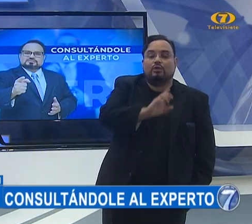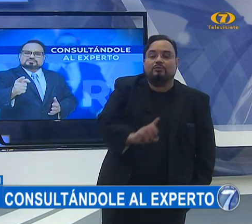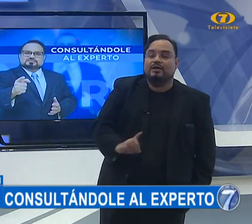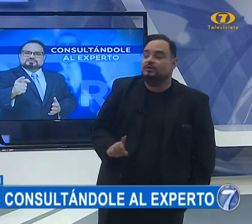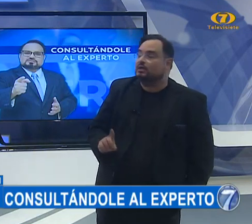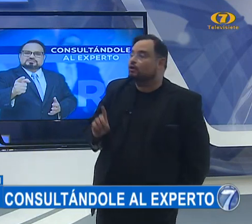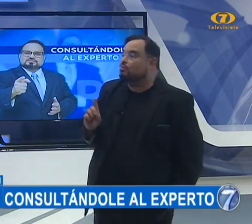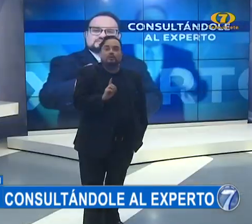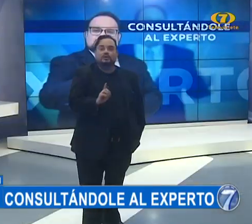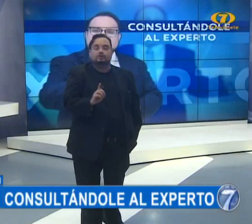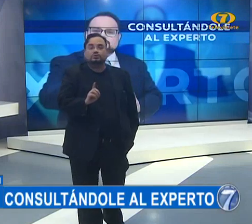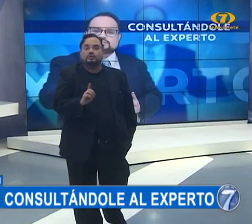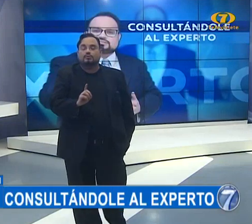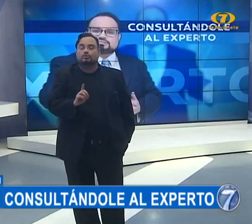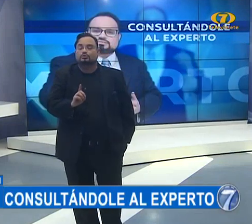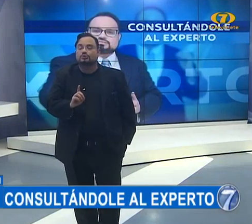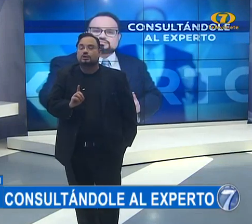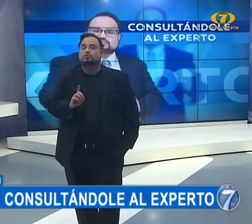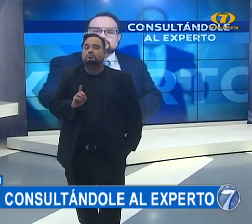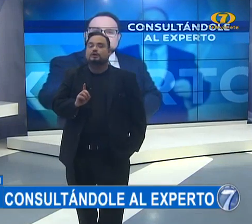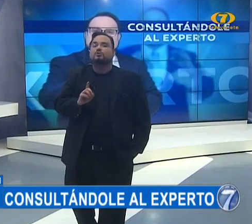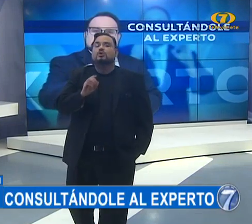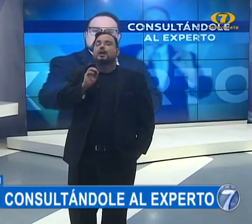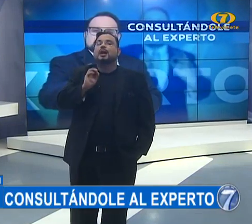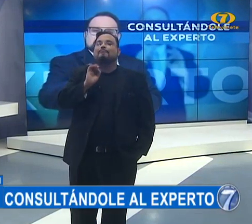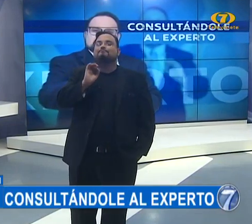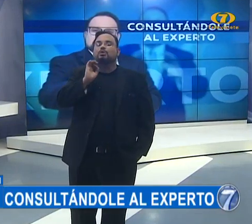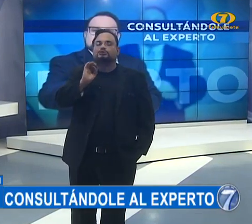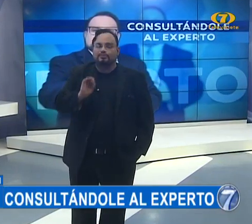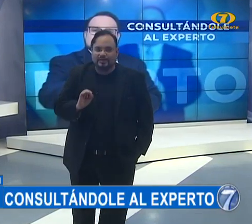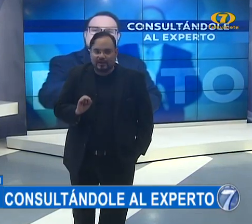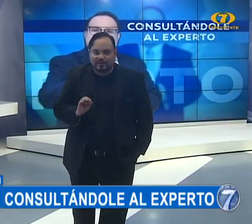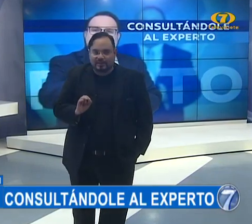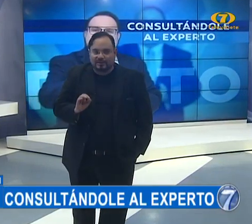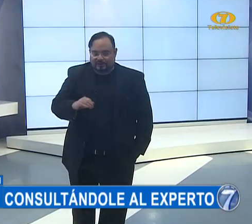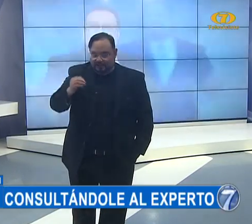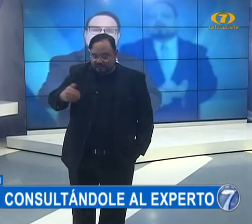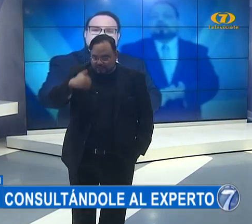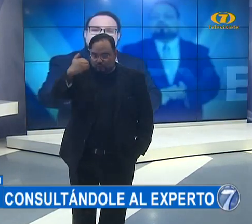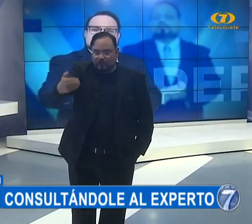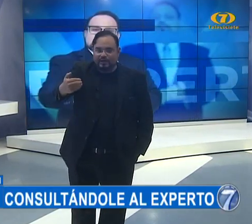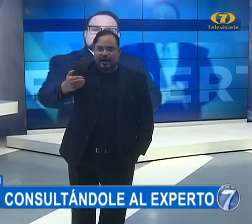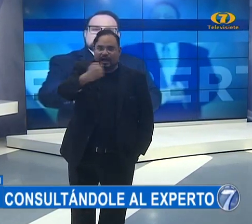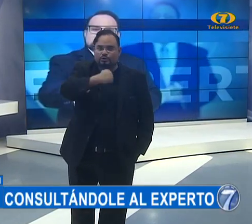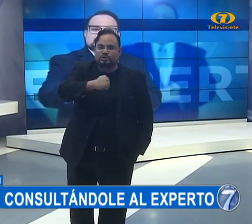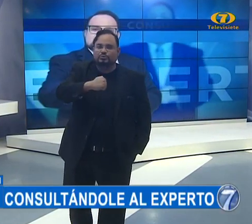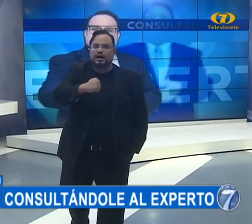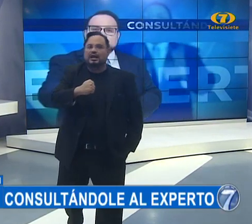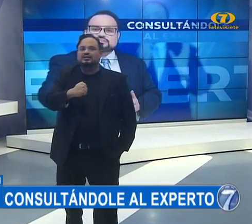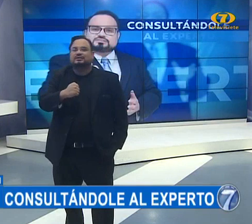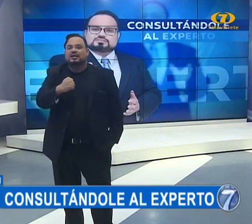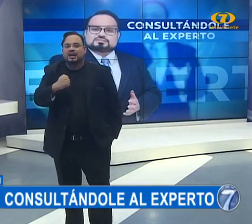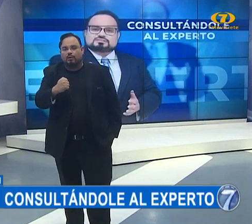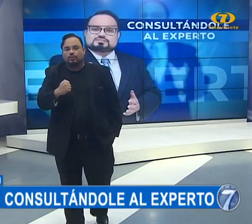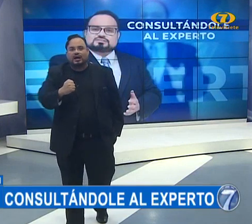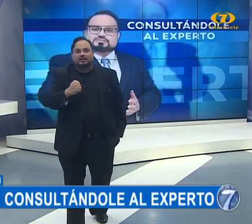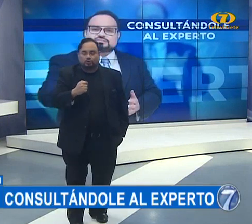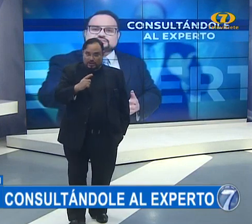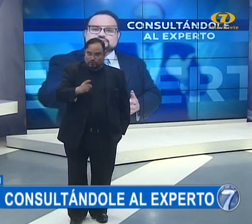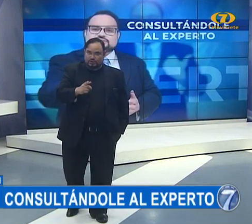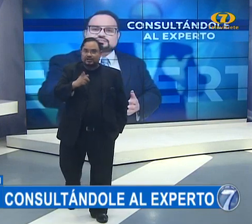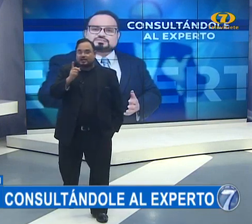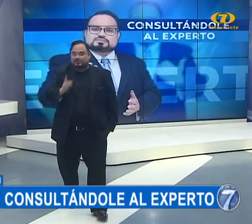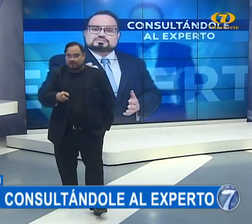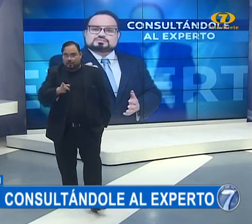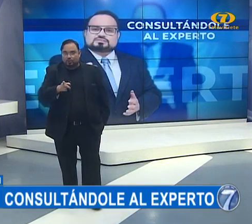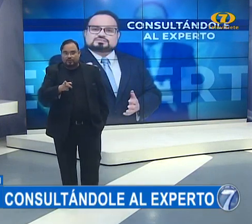usted todavía tiene, como el derecho al trabajo es un derecho humano, la posibilidad de recurrir a los tribunales laborales.